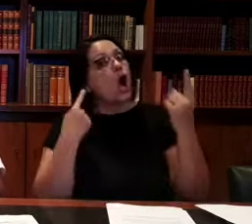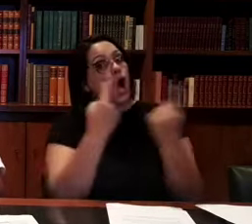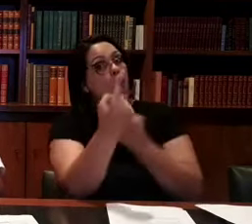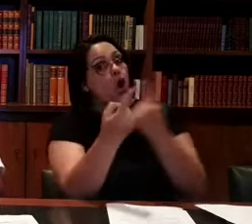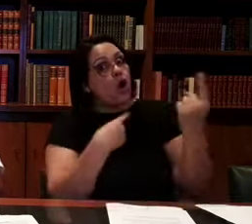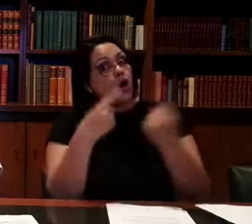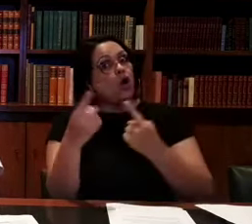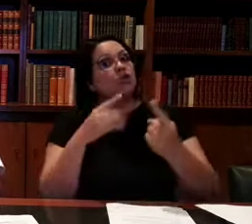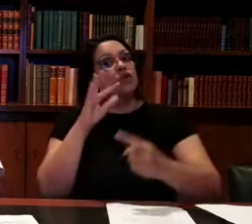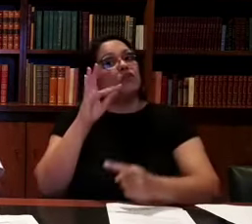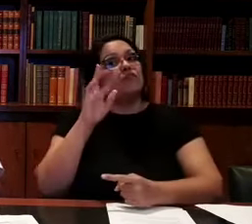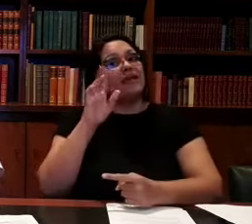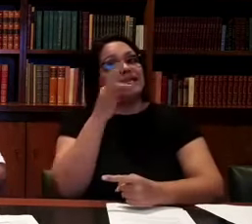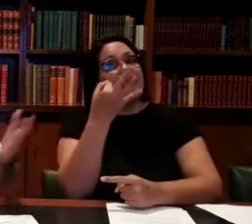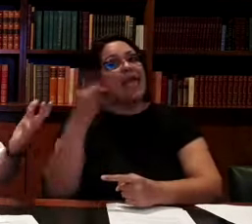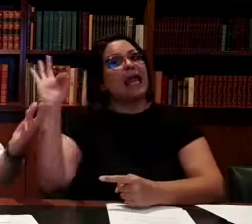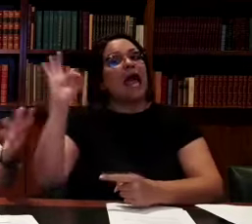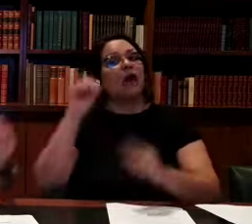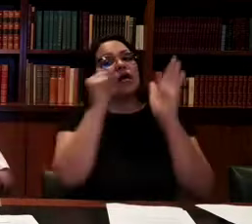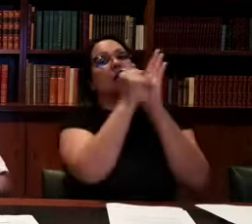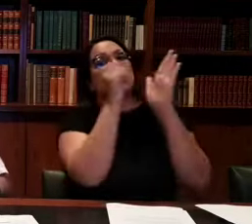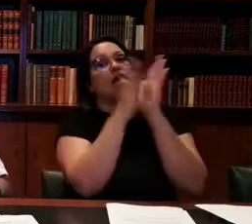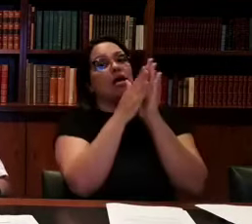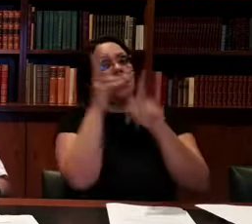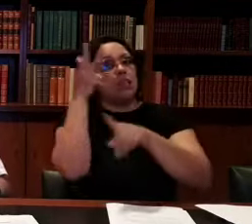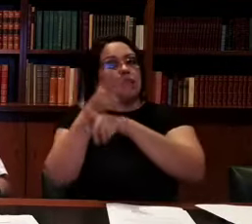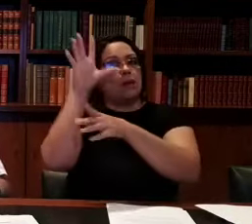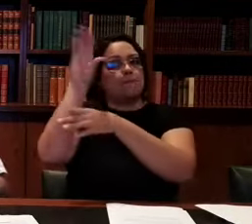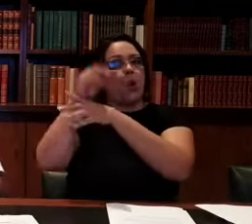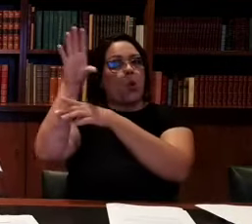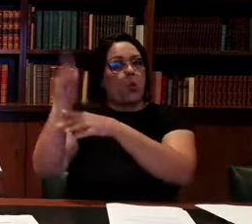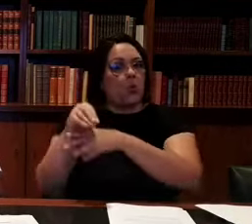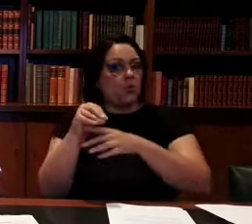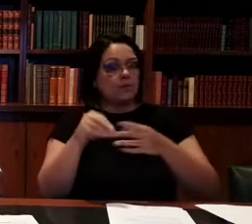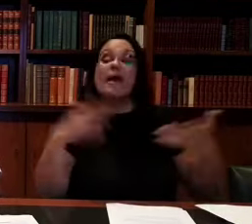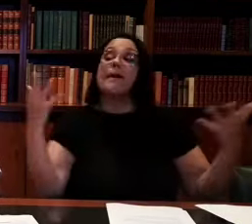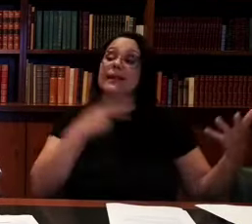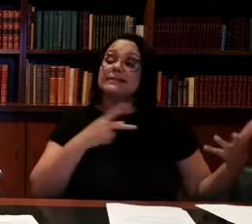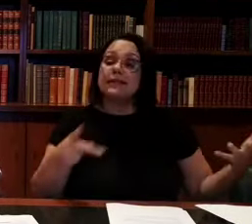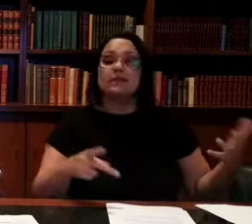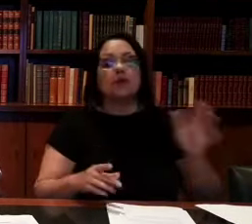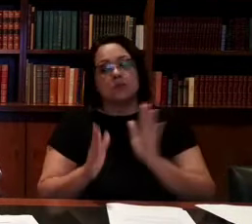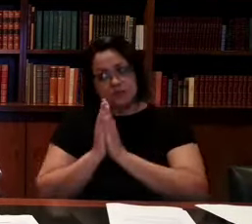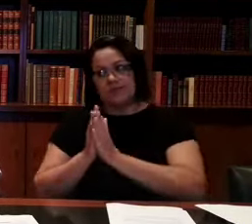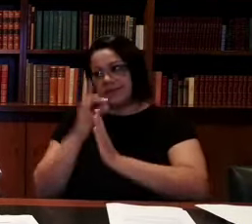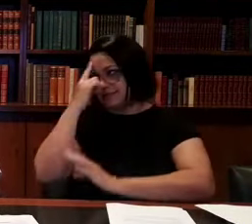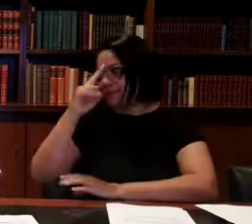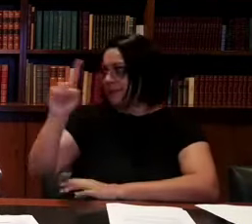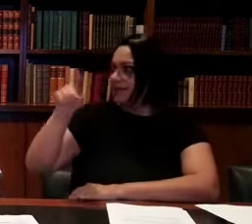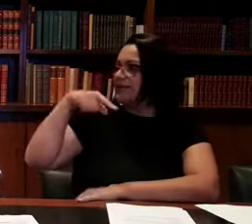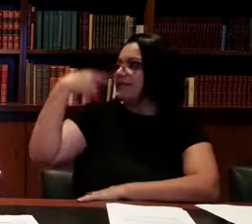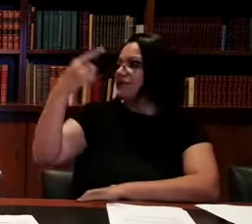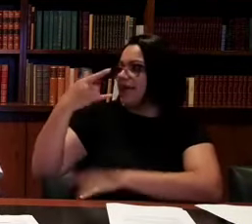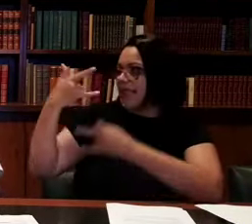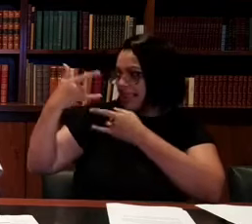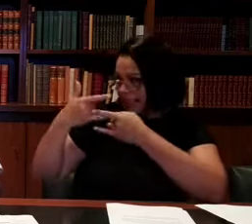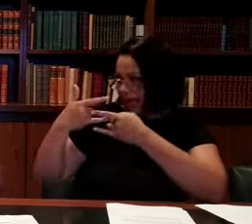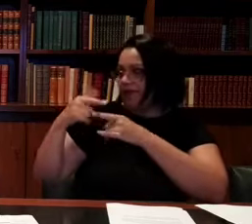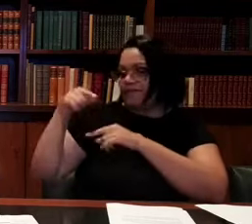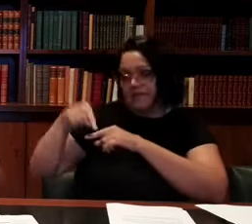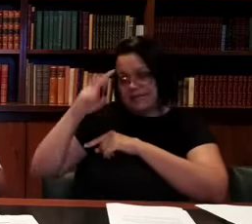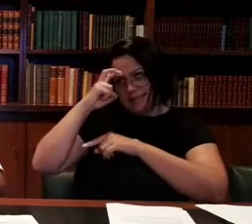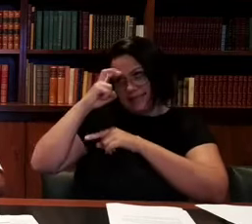aqui encheu de lombadas eletrônicas tá cheio de paz nós daí Presidente então semana que vem na próxima Live Nossa